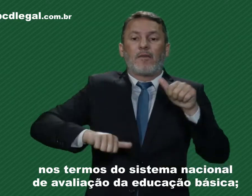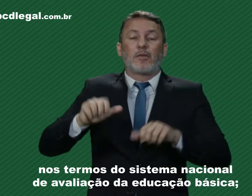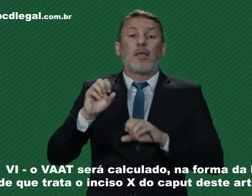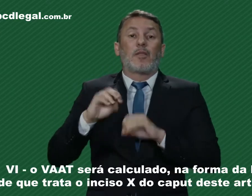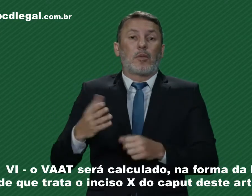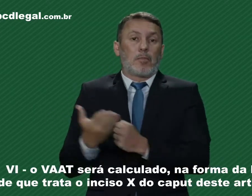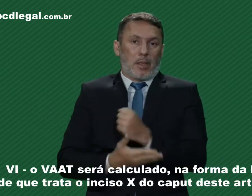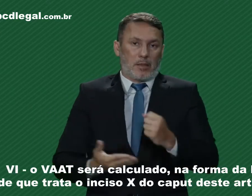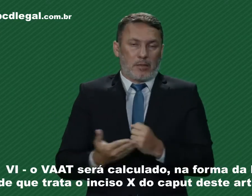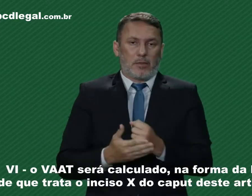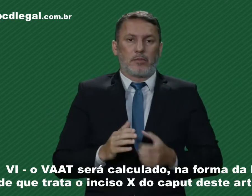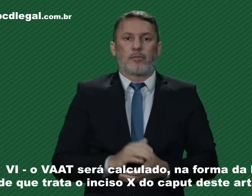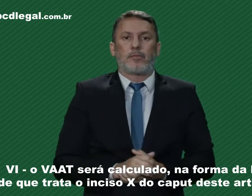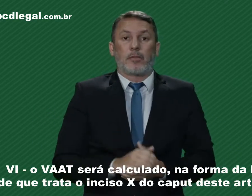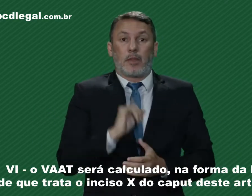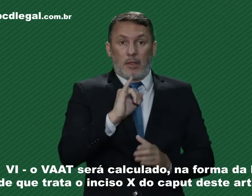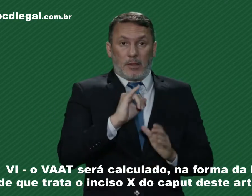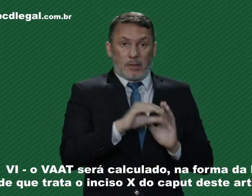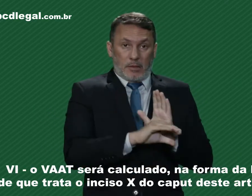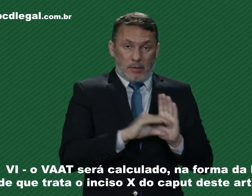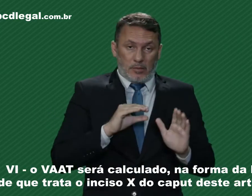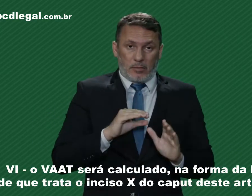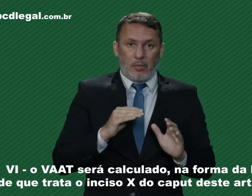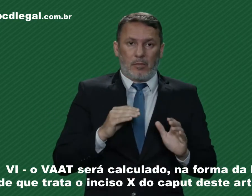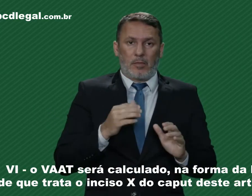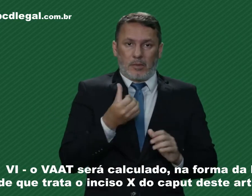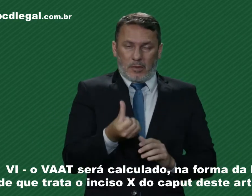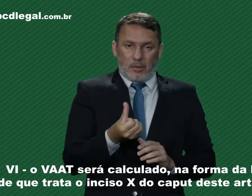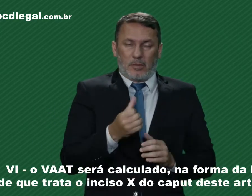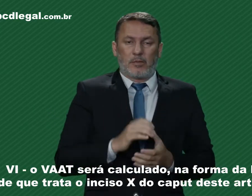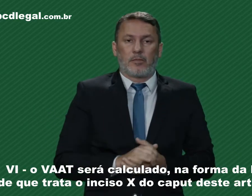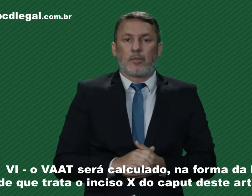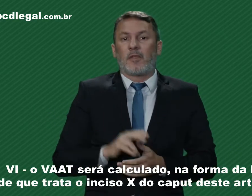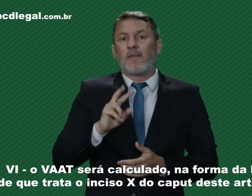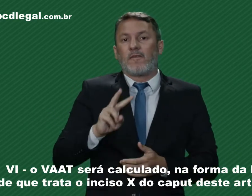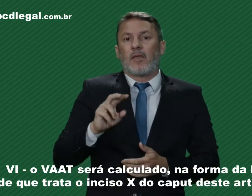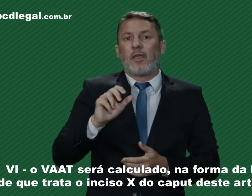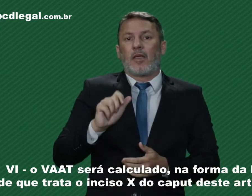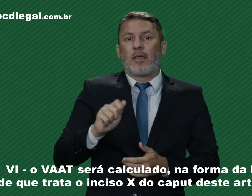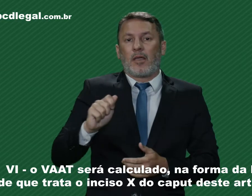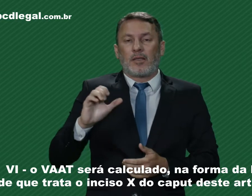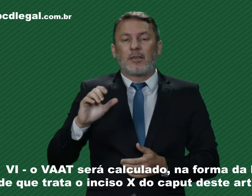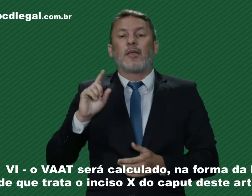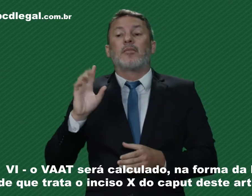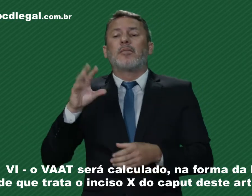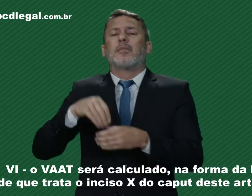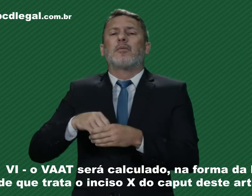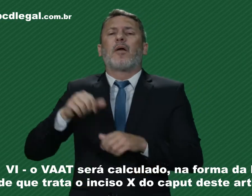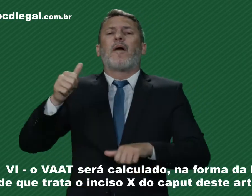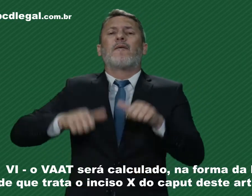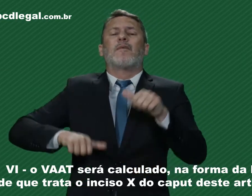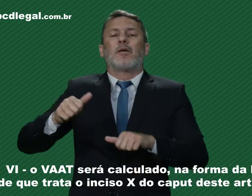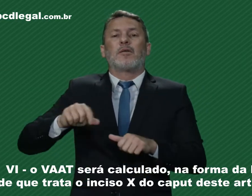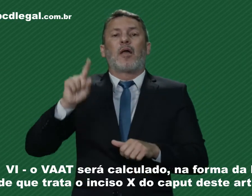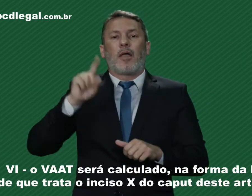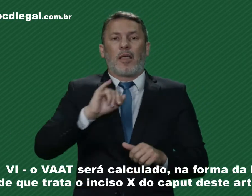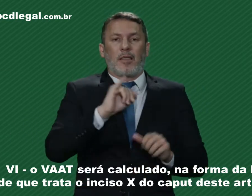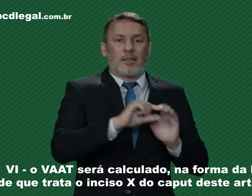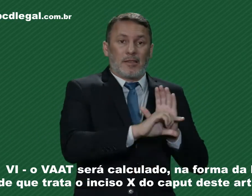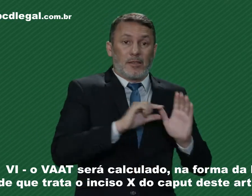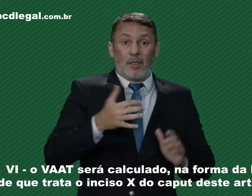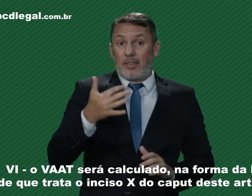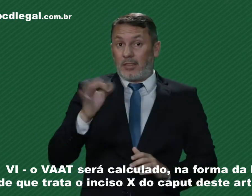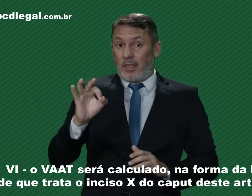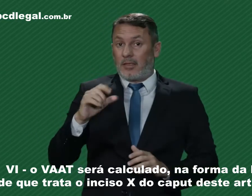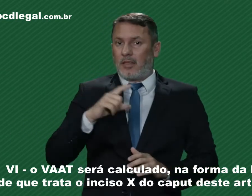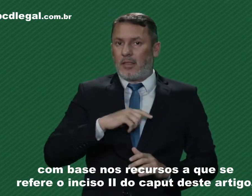Básica. Inciso 6. O VAAT será calculado na forma da lei de que trata o inciso 10 do